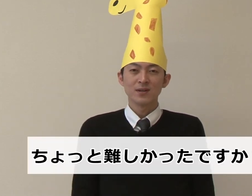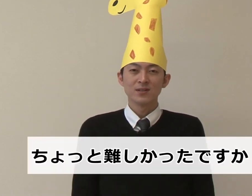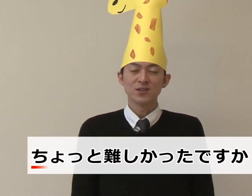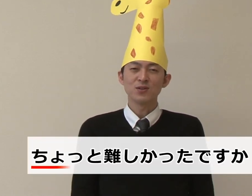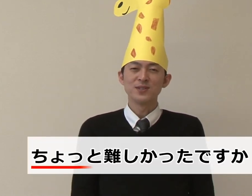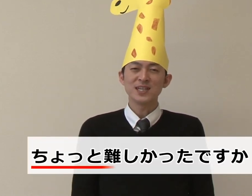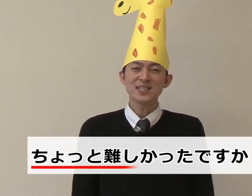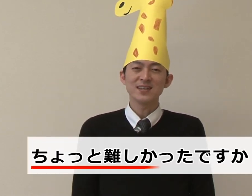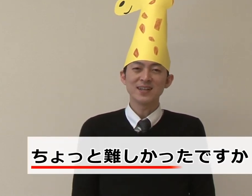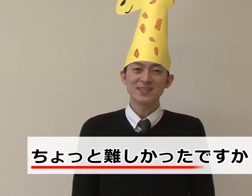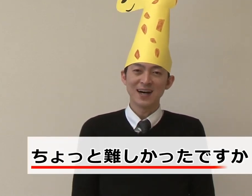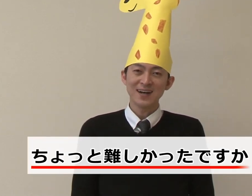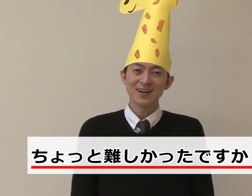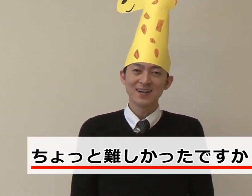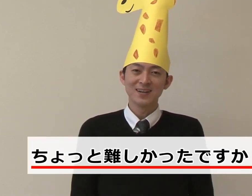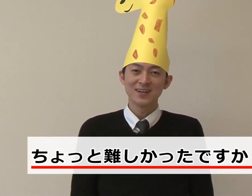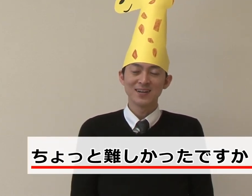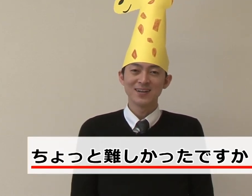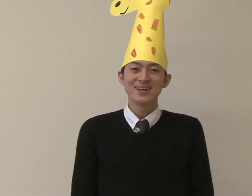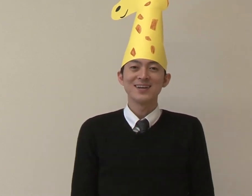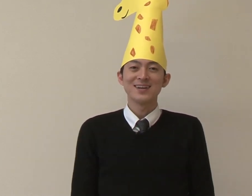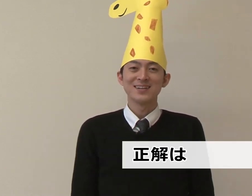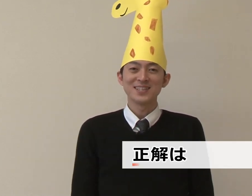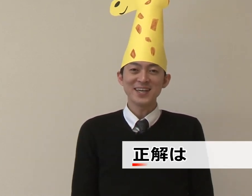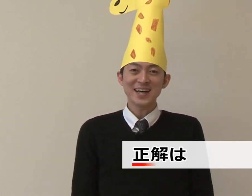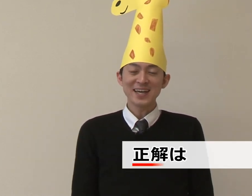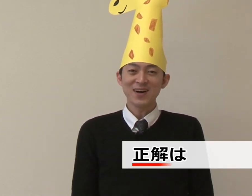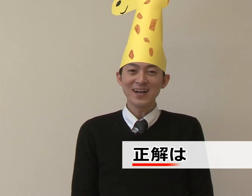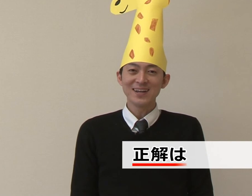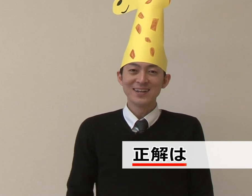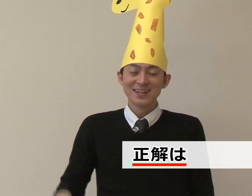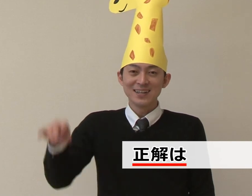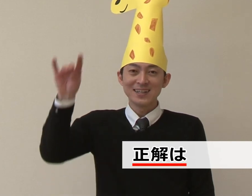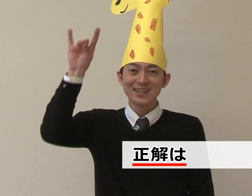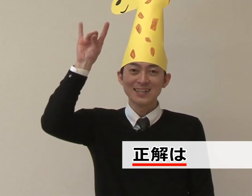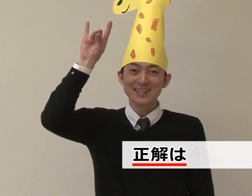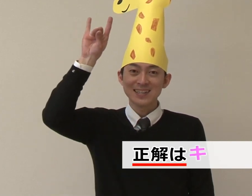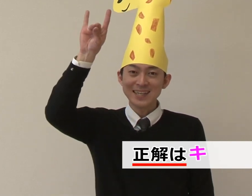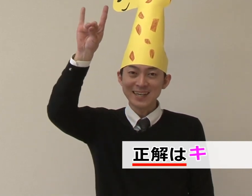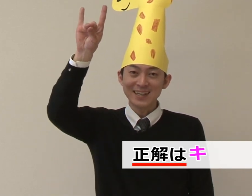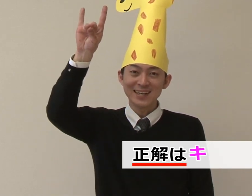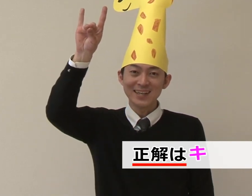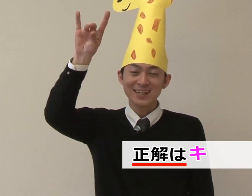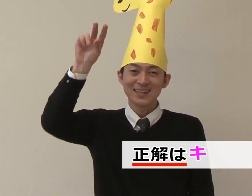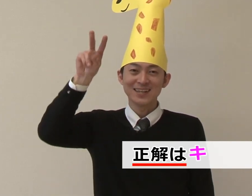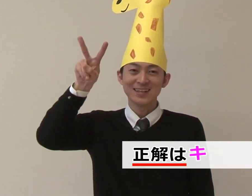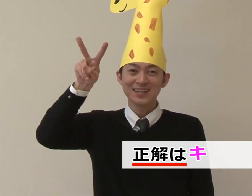ちょっと難しかったですか？正解は、き、